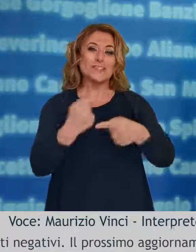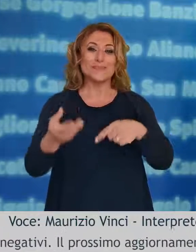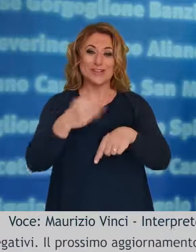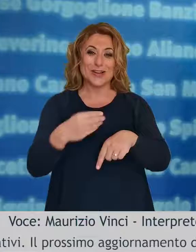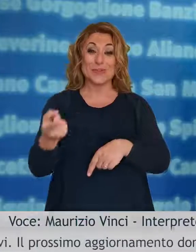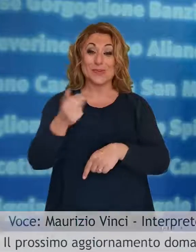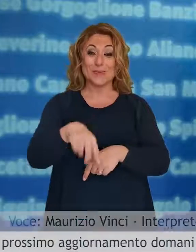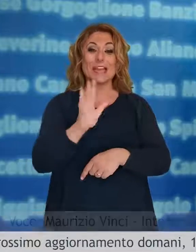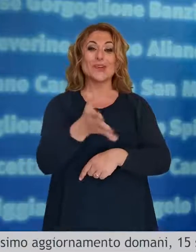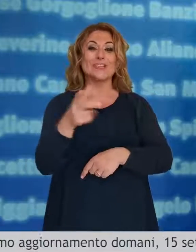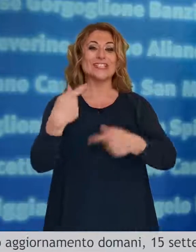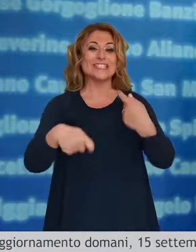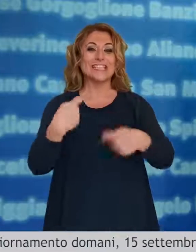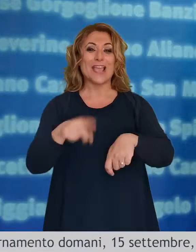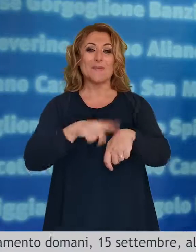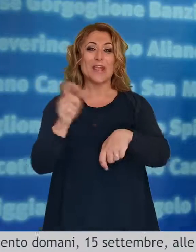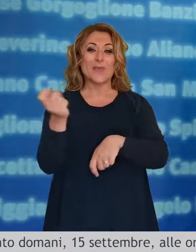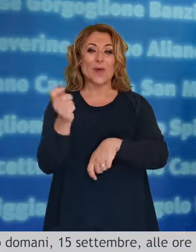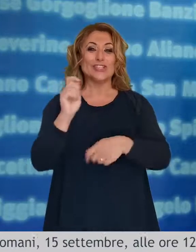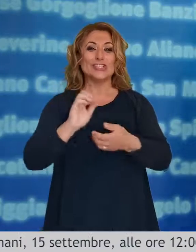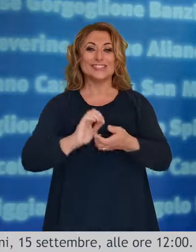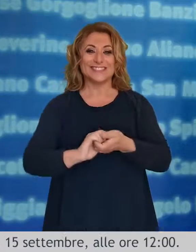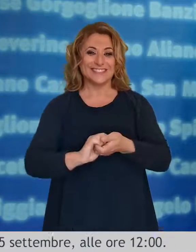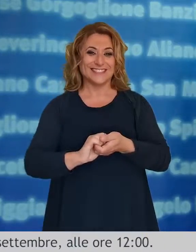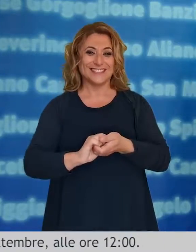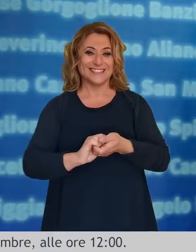aggiornamento domani, 15 settembre, alle ore 12.